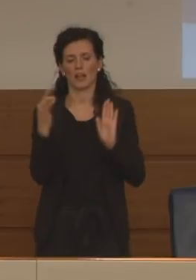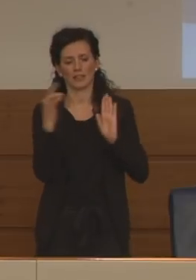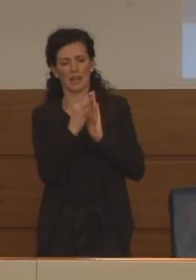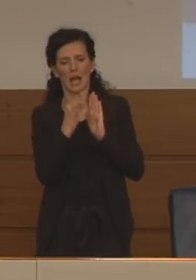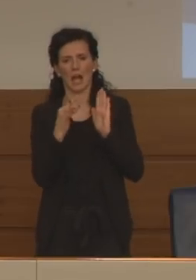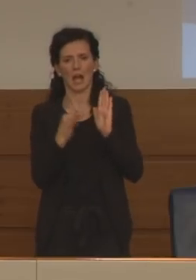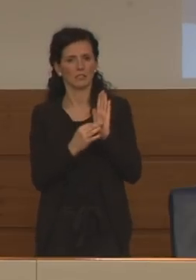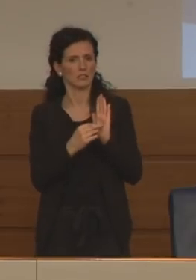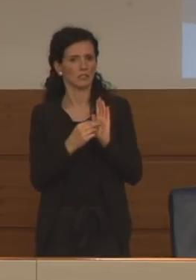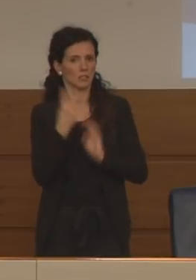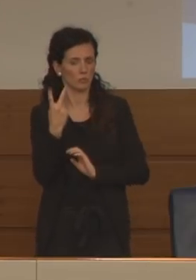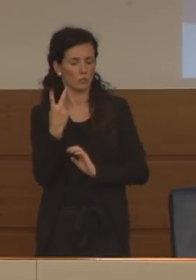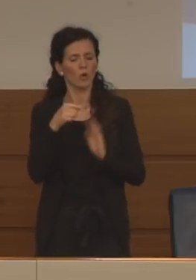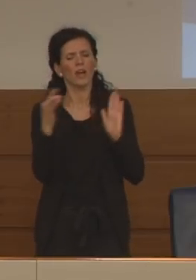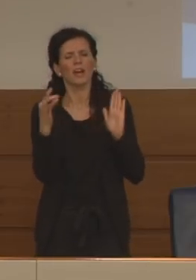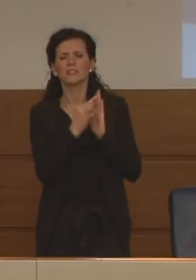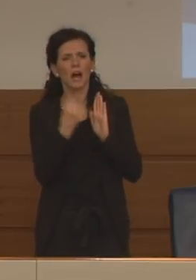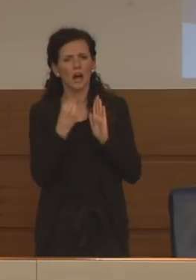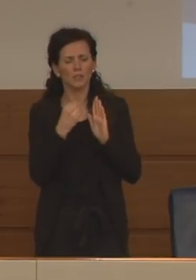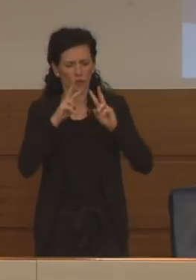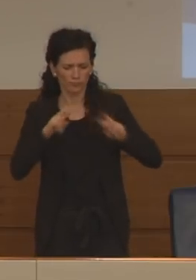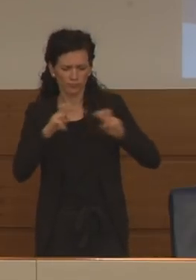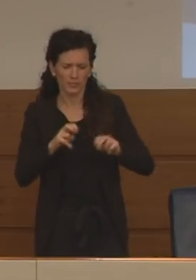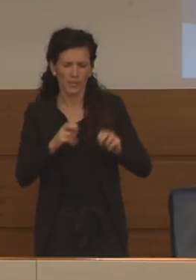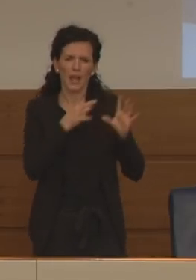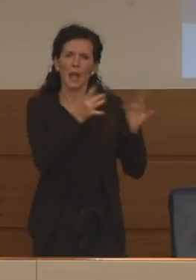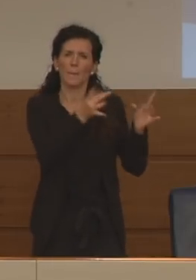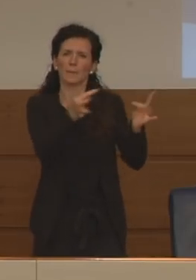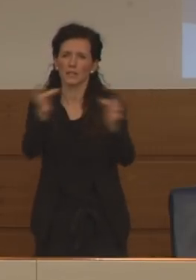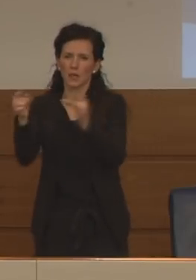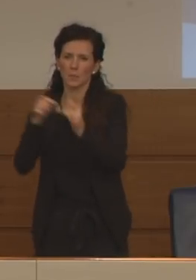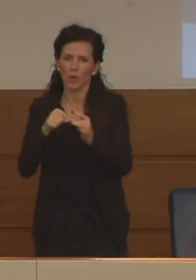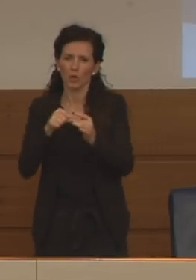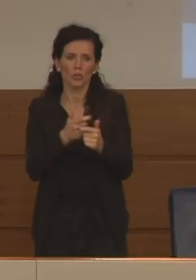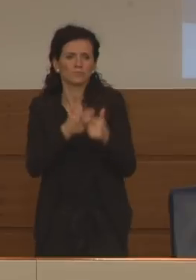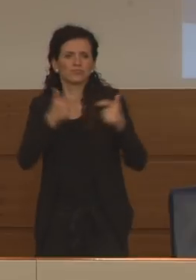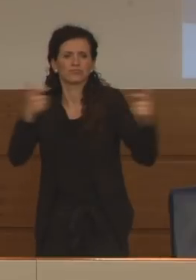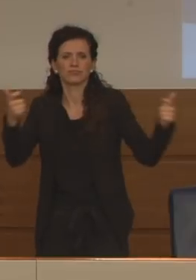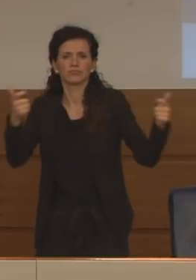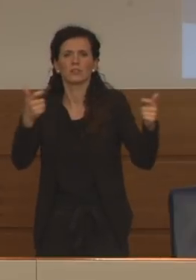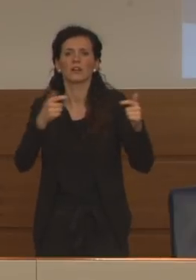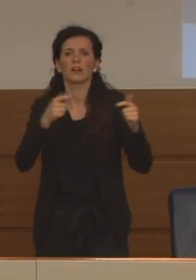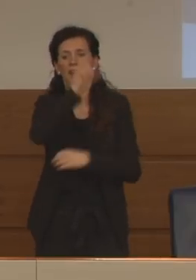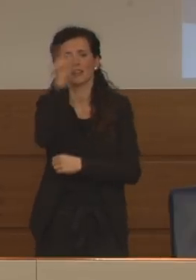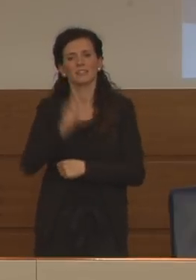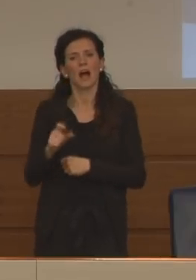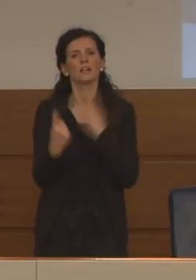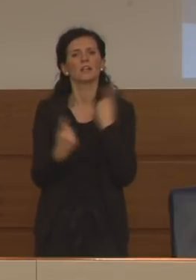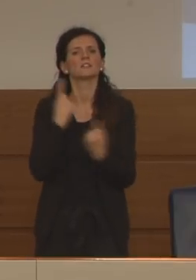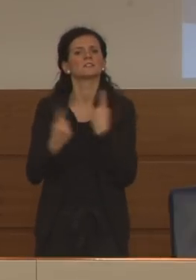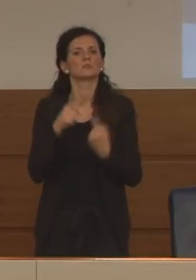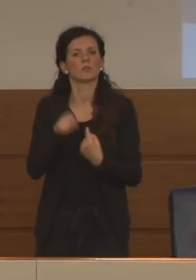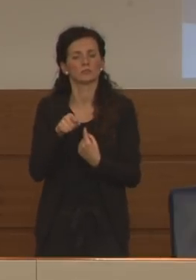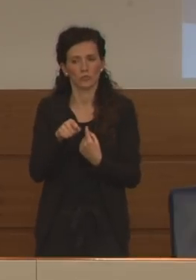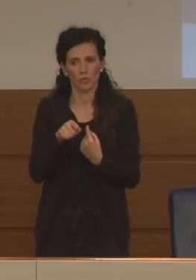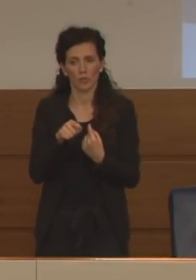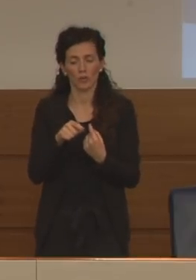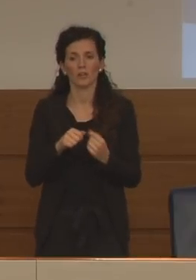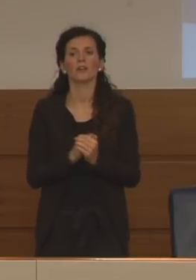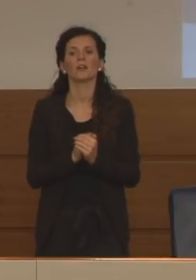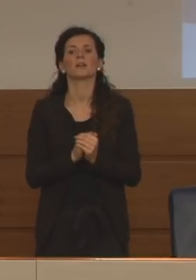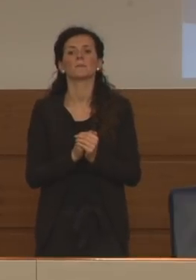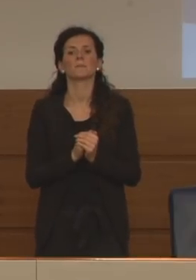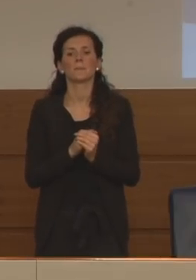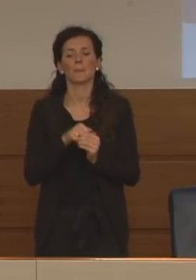un'analisi epidemiologica più generale dell'andamento dell'infezione nell'intero territorio nazionale un